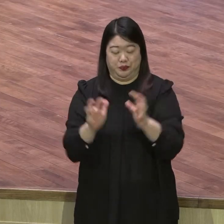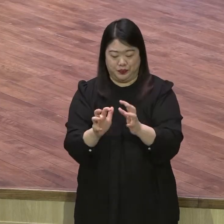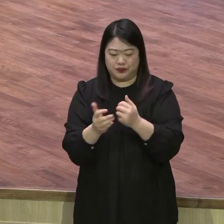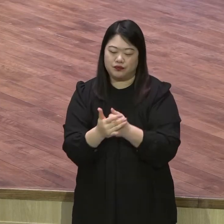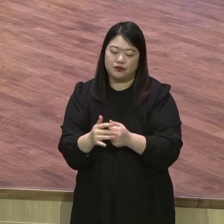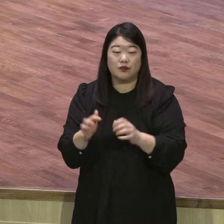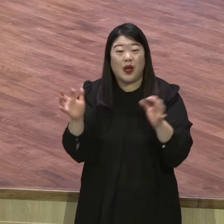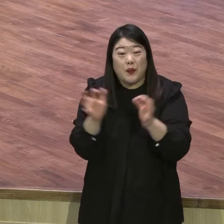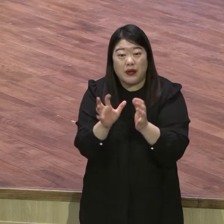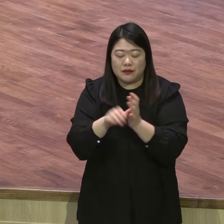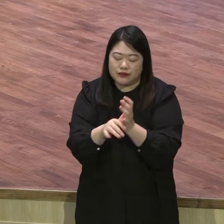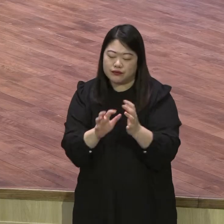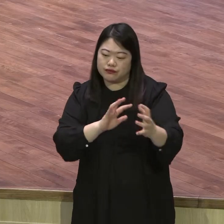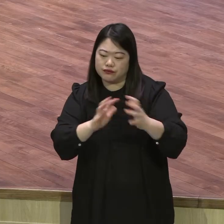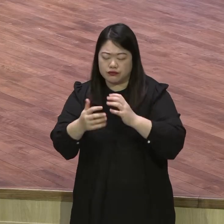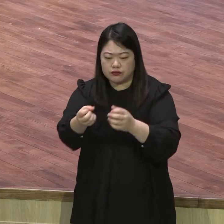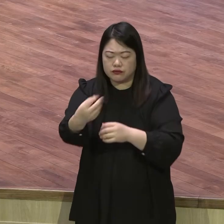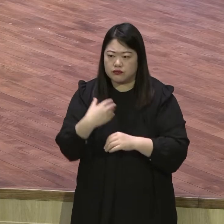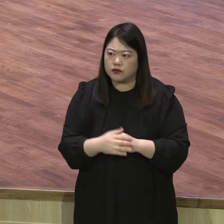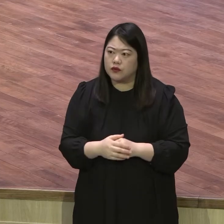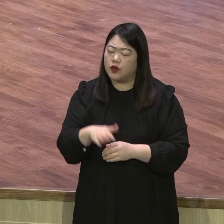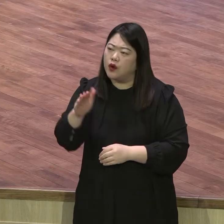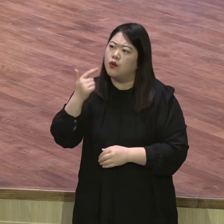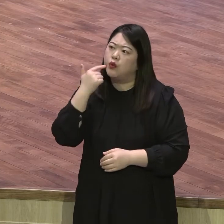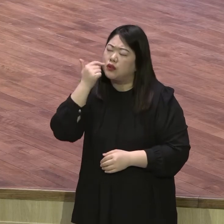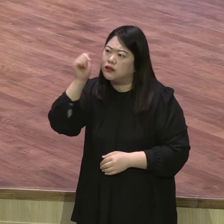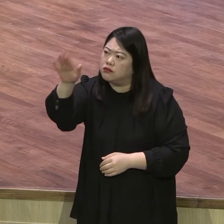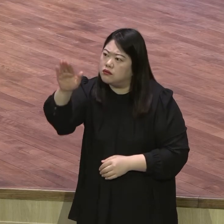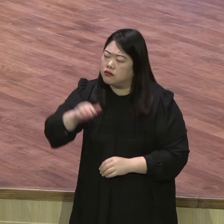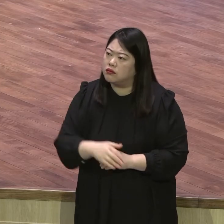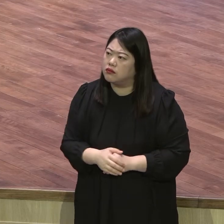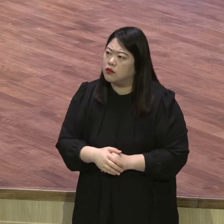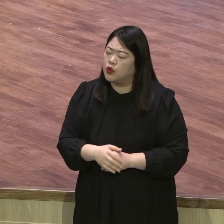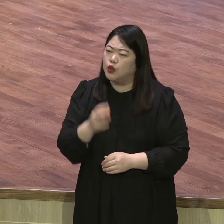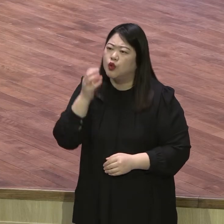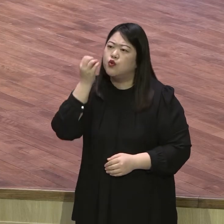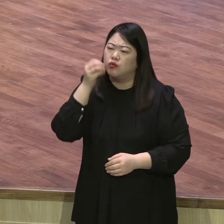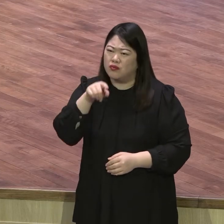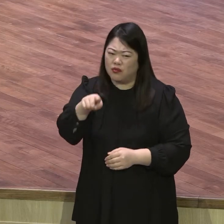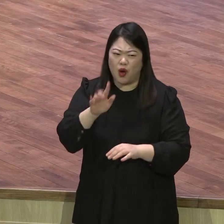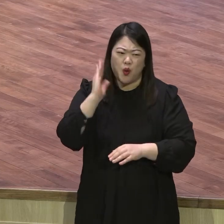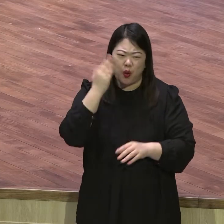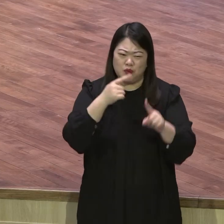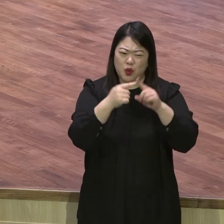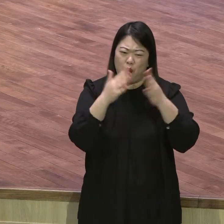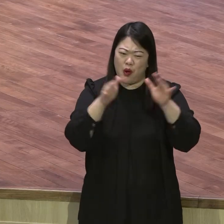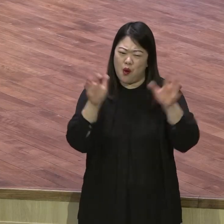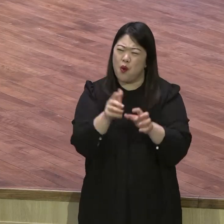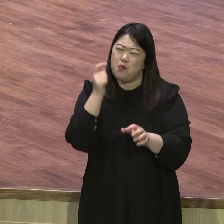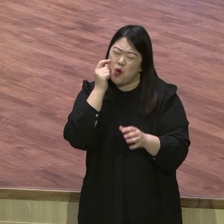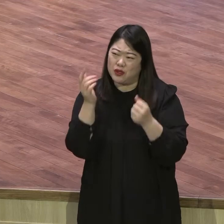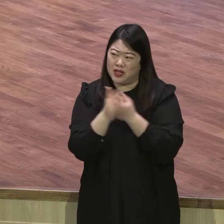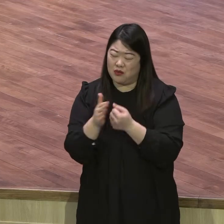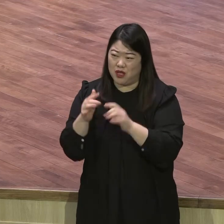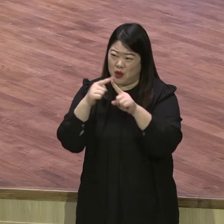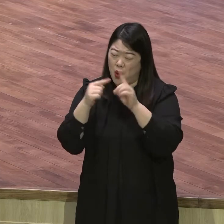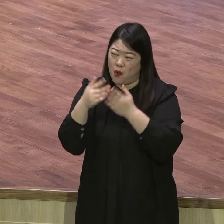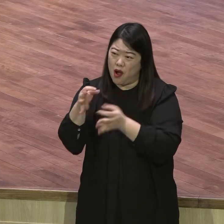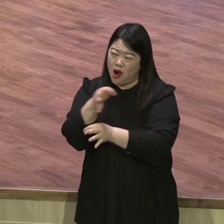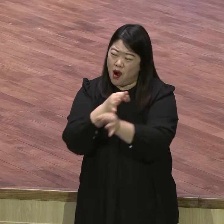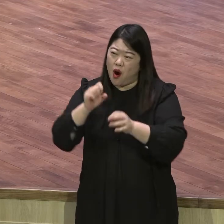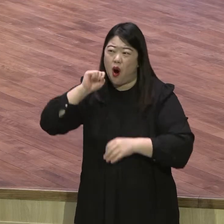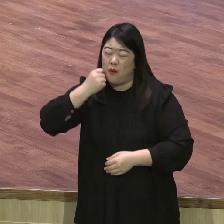드리는데 처음 묻는 질문이에요. 헌금이 안 나와서 교회 어렵지요? 이러더라고. 아닙니다. 우리 교회는 5%